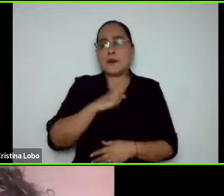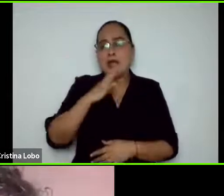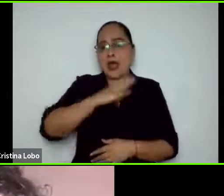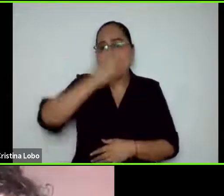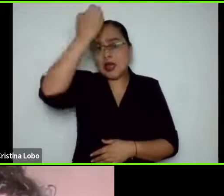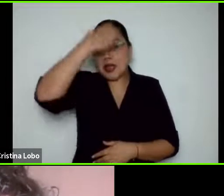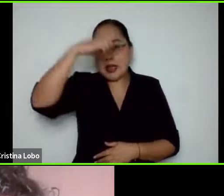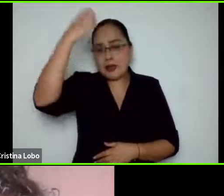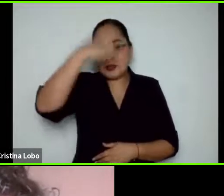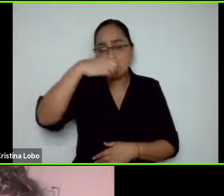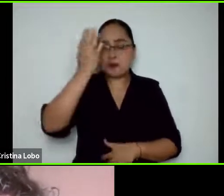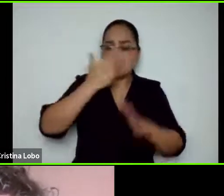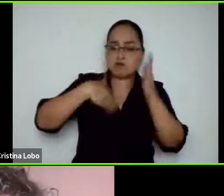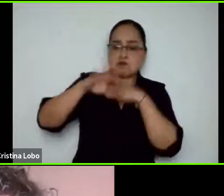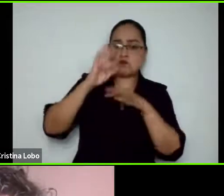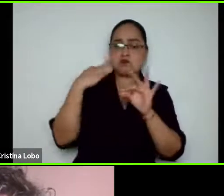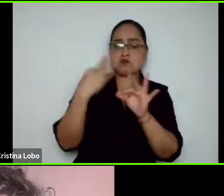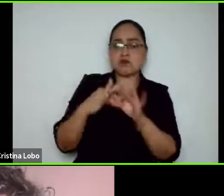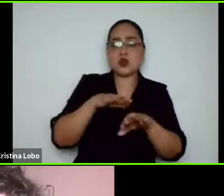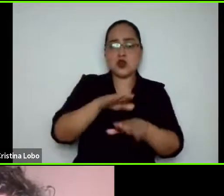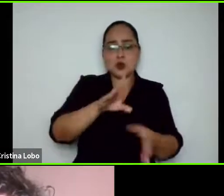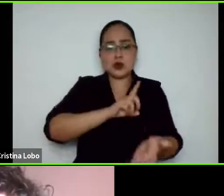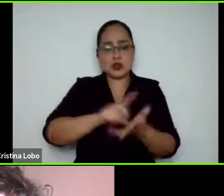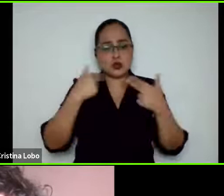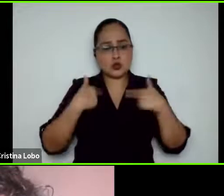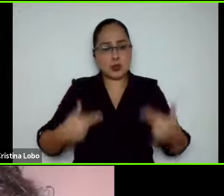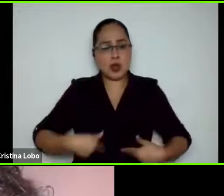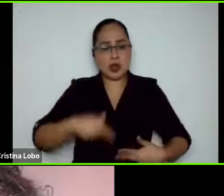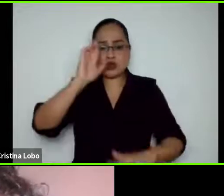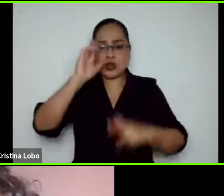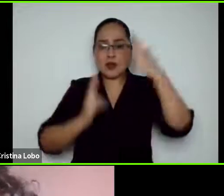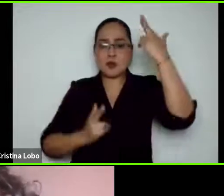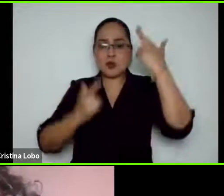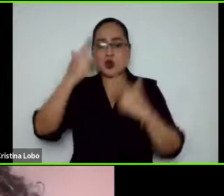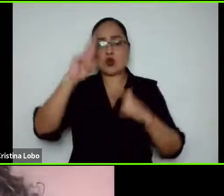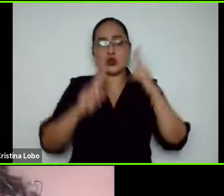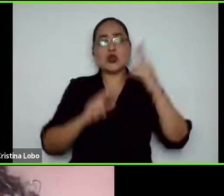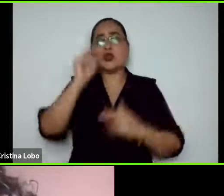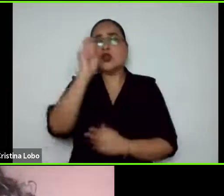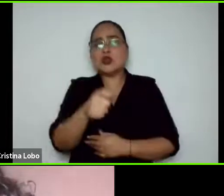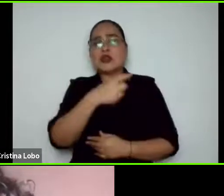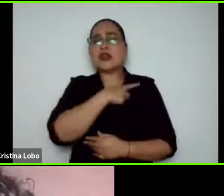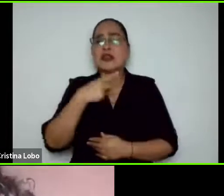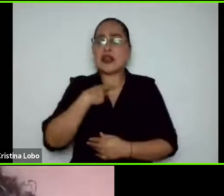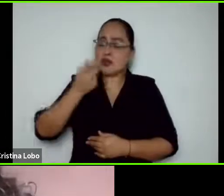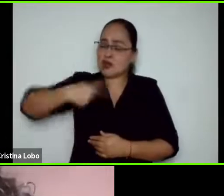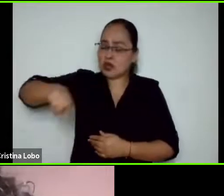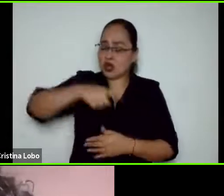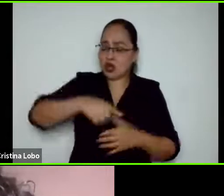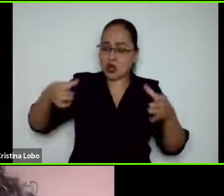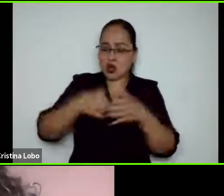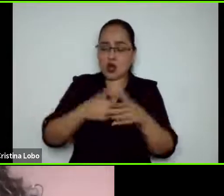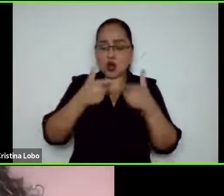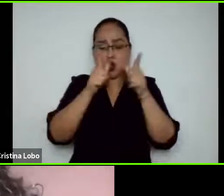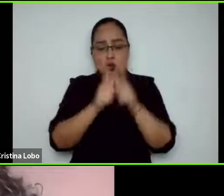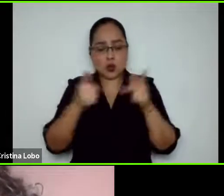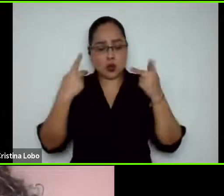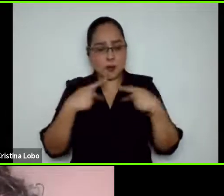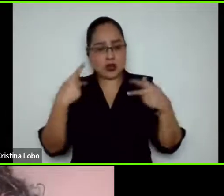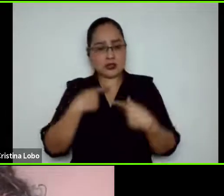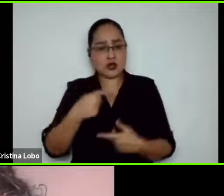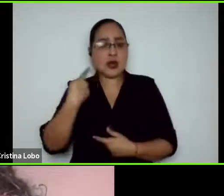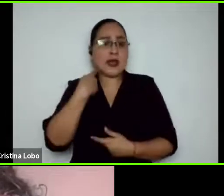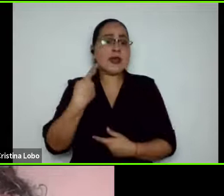exitosas de revolución de los derechos es que puede haber organizaciones sociales que litigan esos